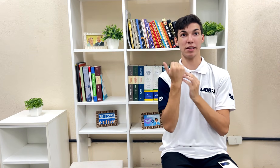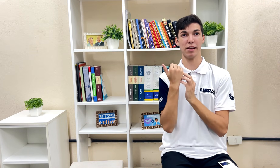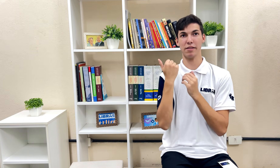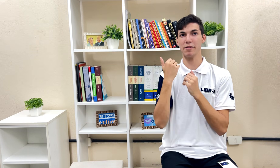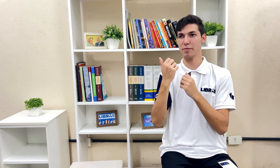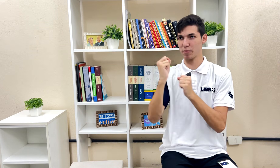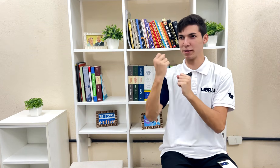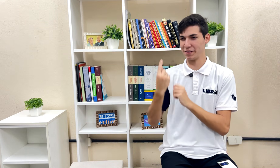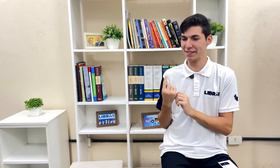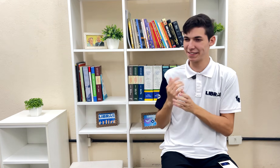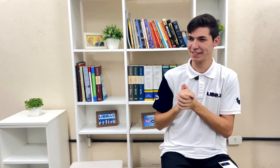quer?